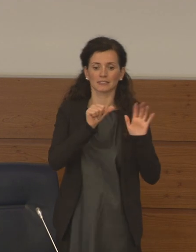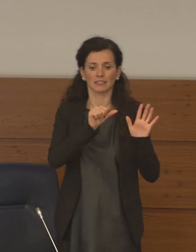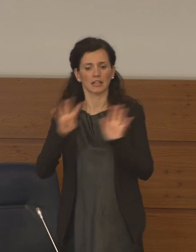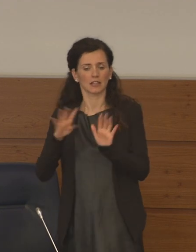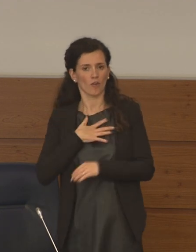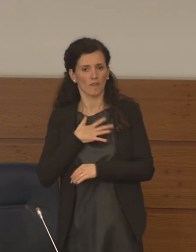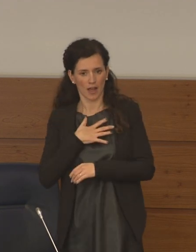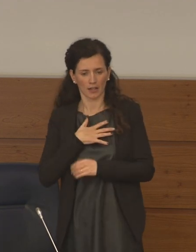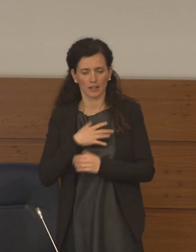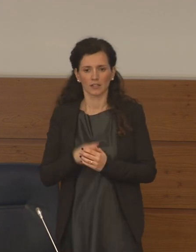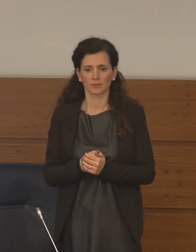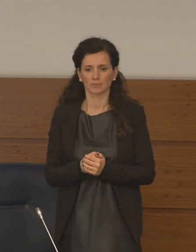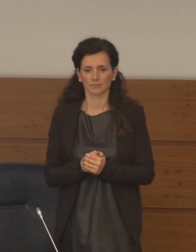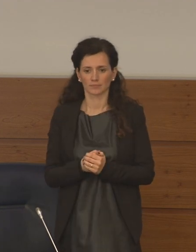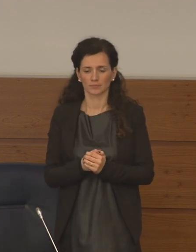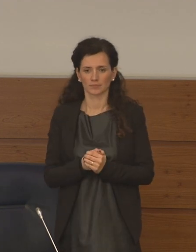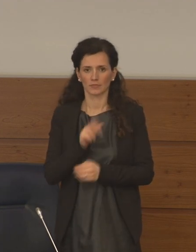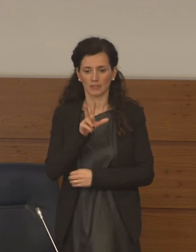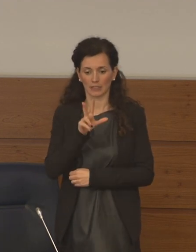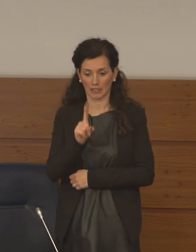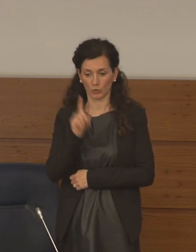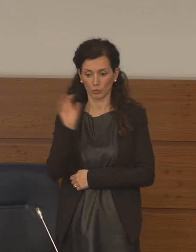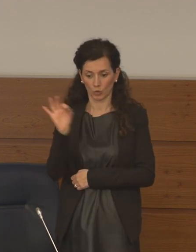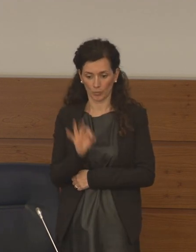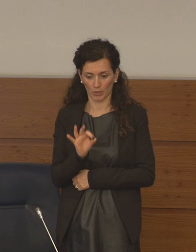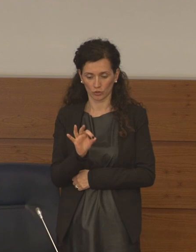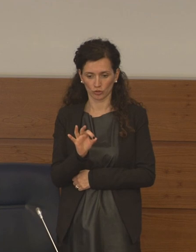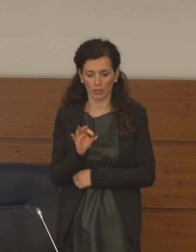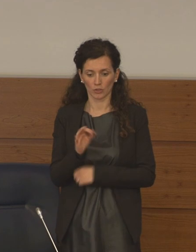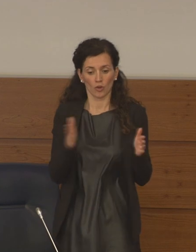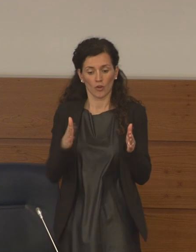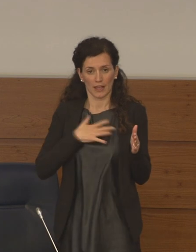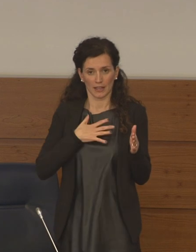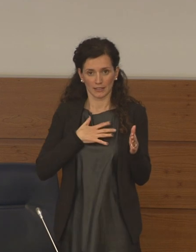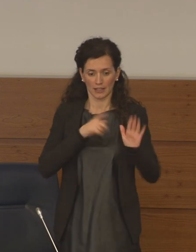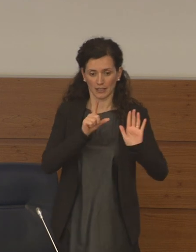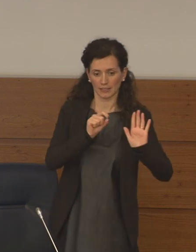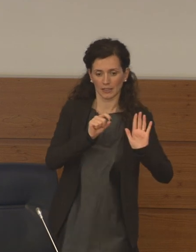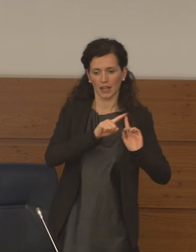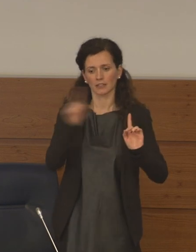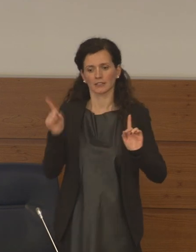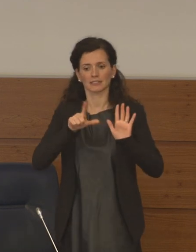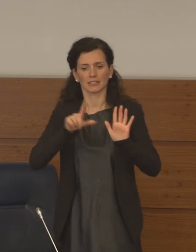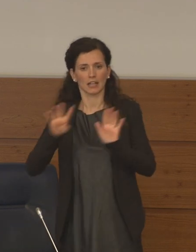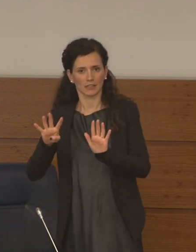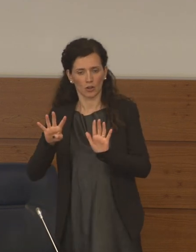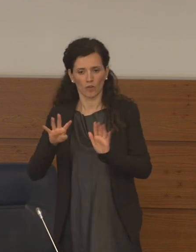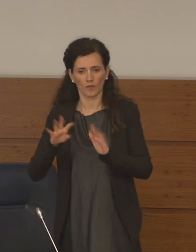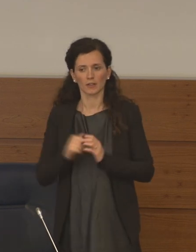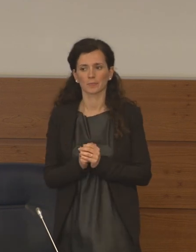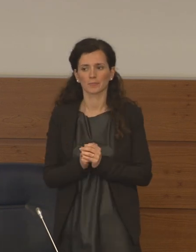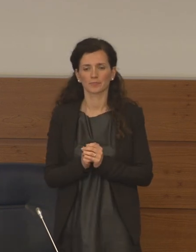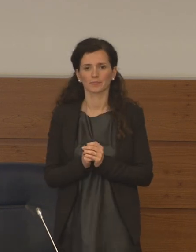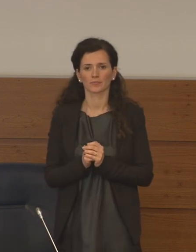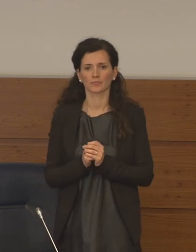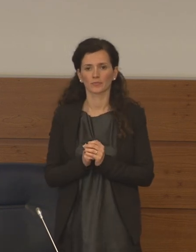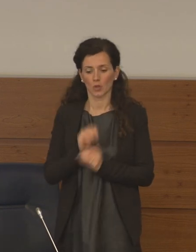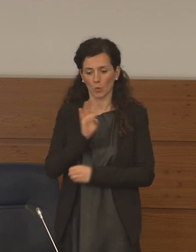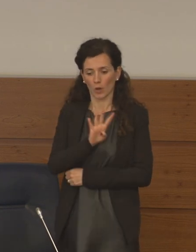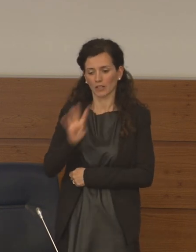anni 31 per cento nella fascia di età tra 70 e 79 il